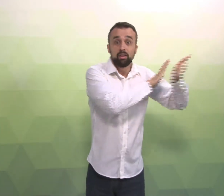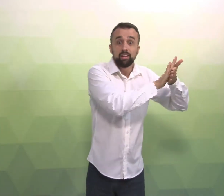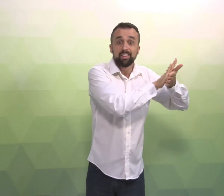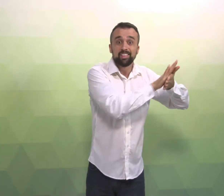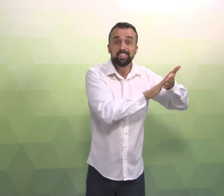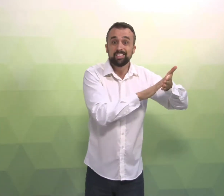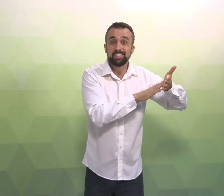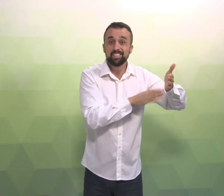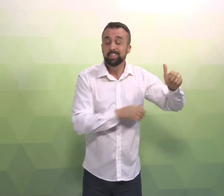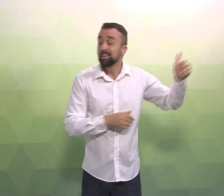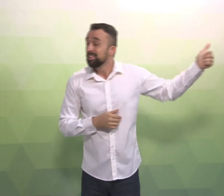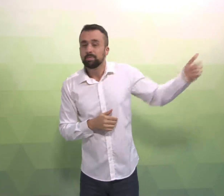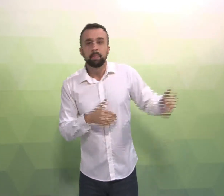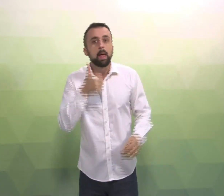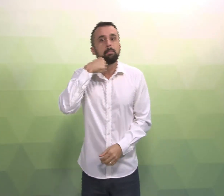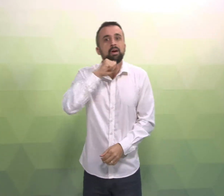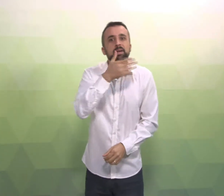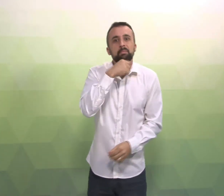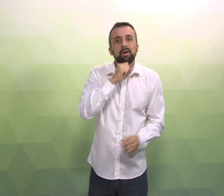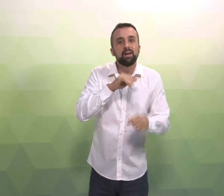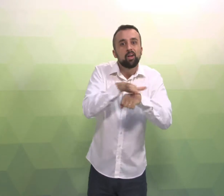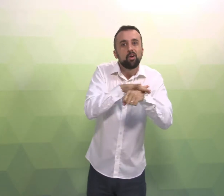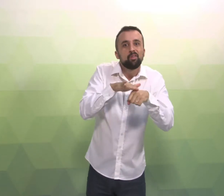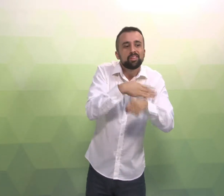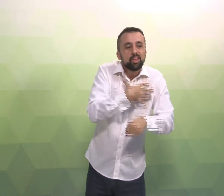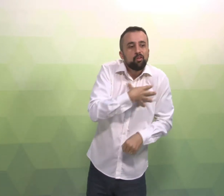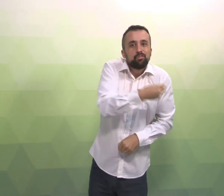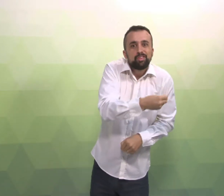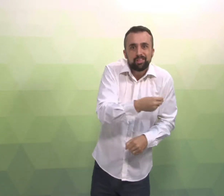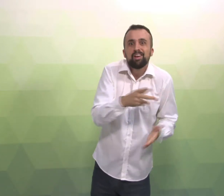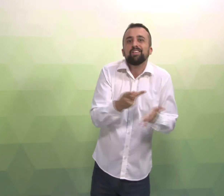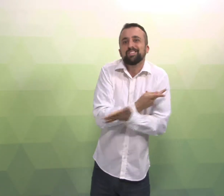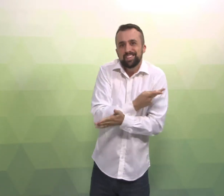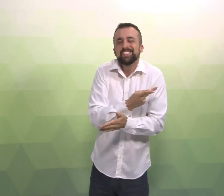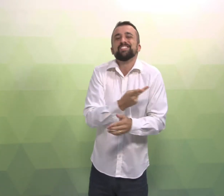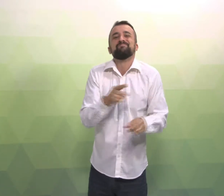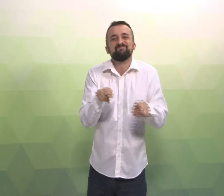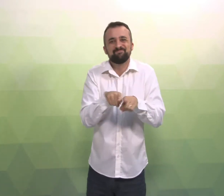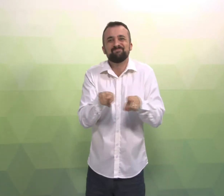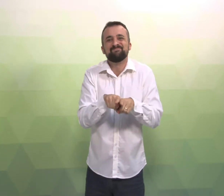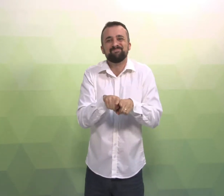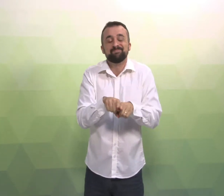visual. Mães e pais conversando com filhos, às vezes acontece isso, não é mesmo?